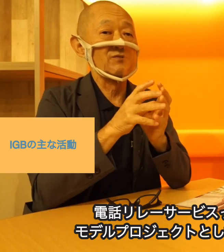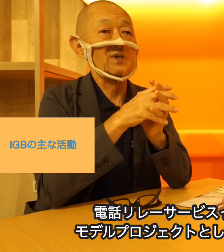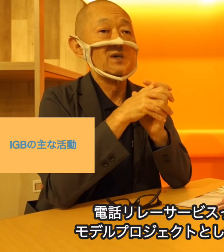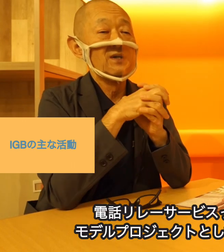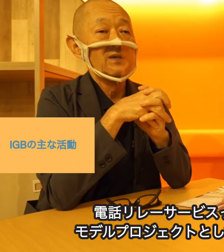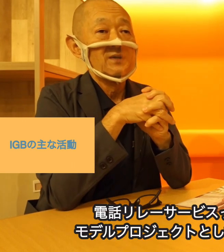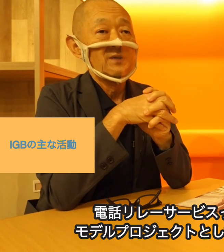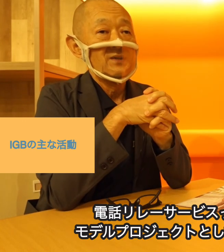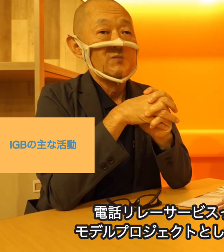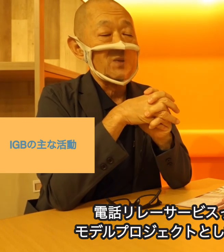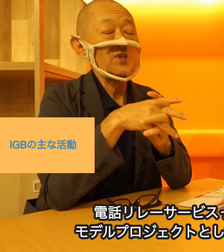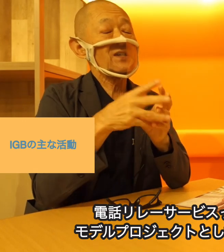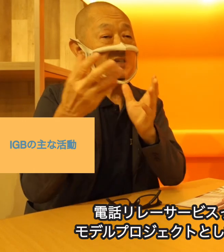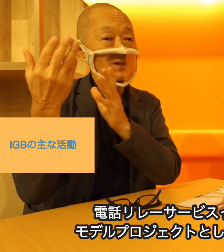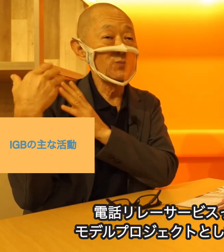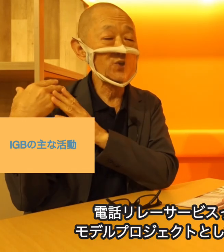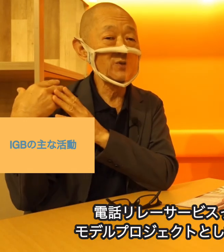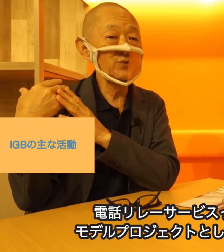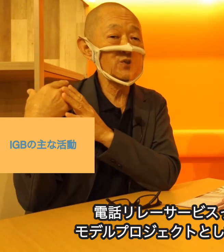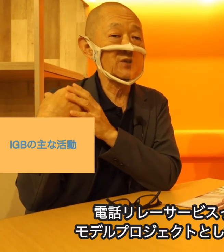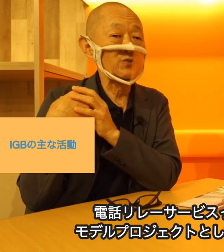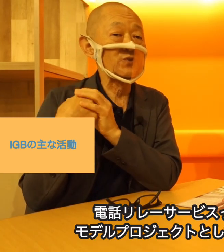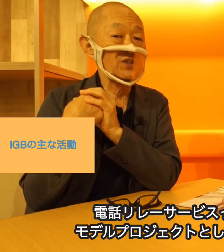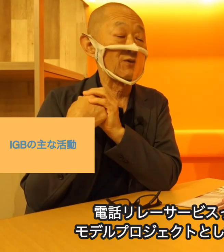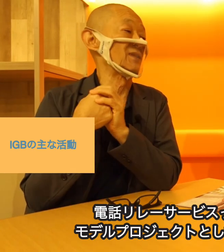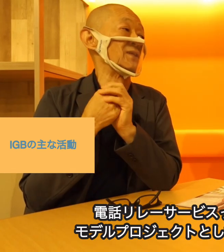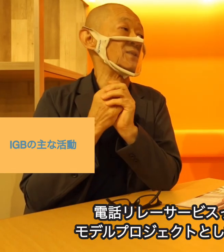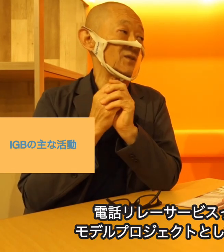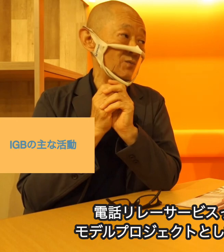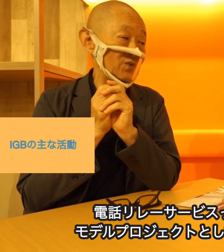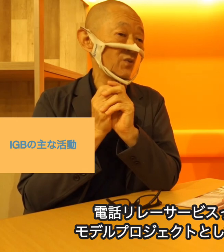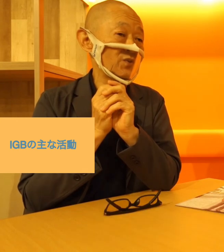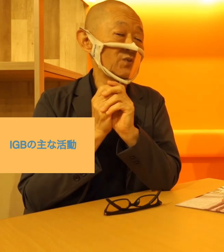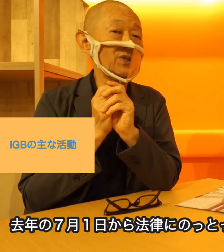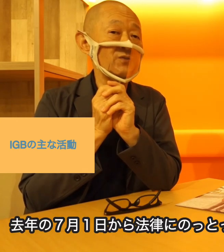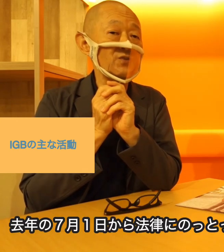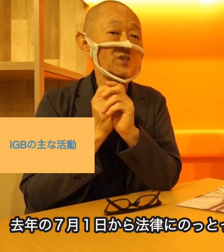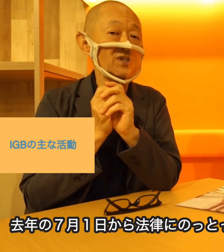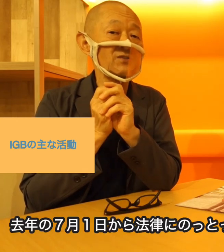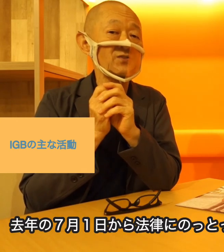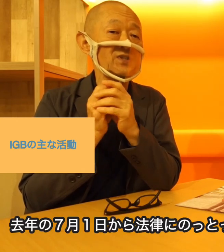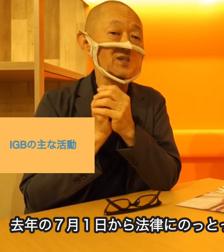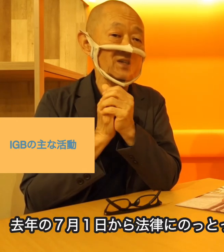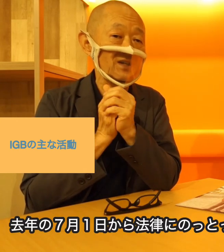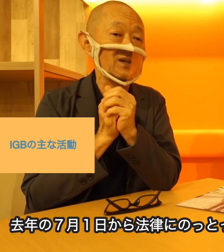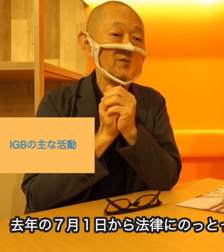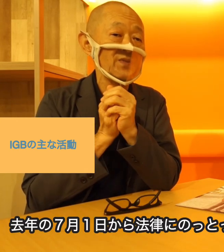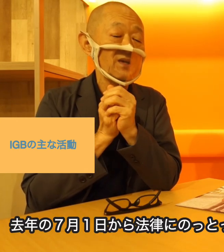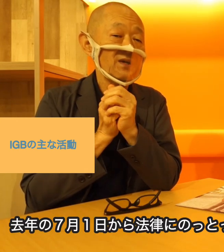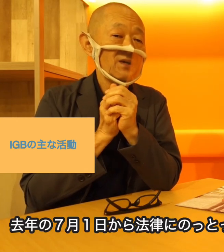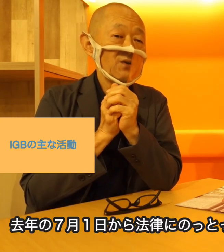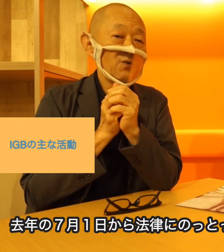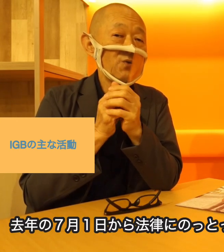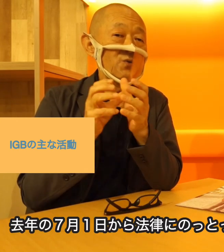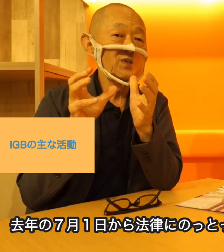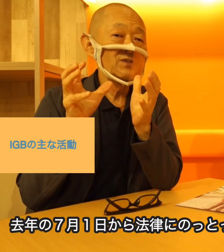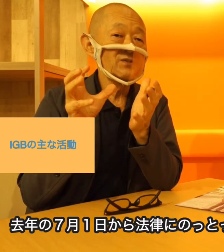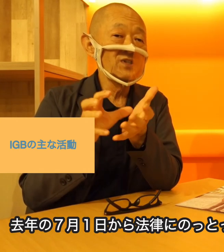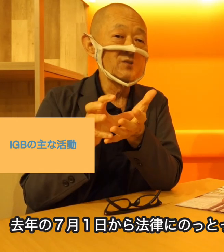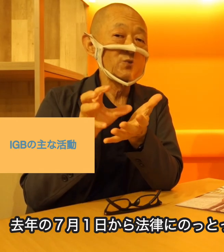は、まあ、昔からモデルプロジェクトとしてはあったんですけども、去年の7月1日から法律にのっ